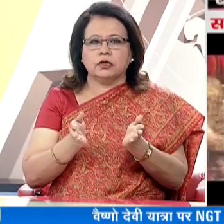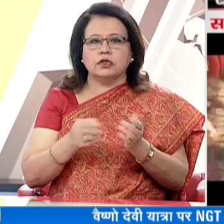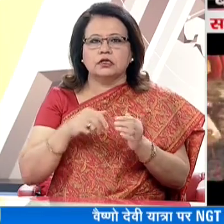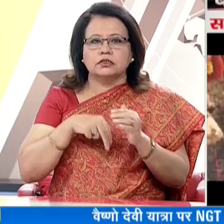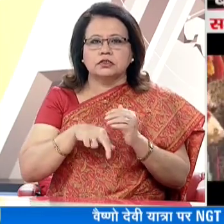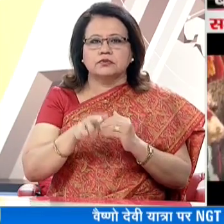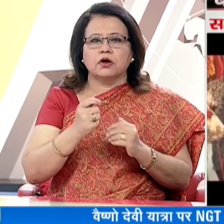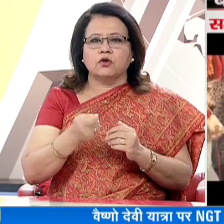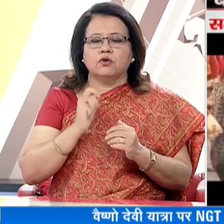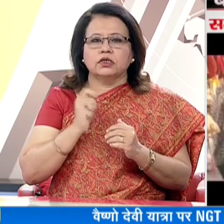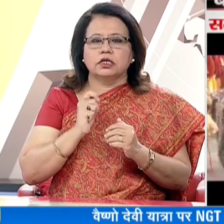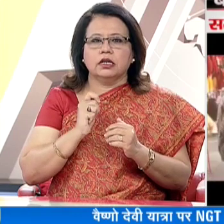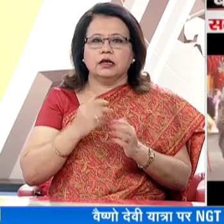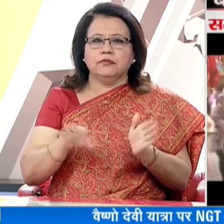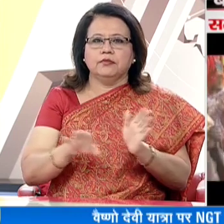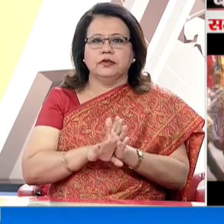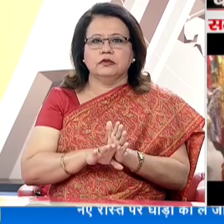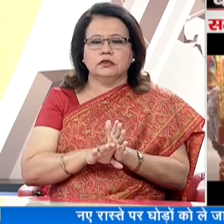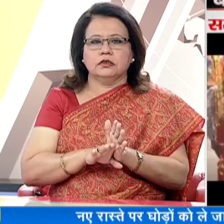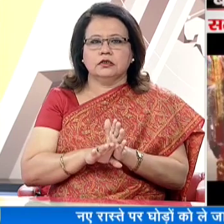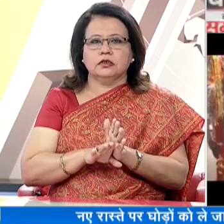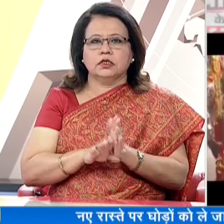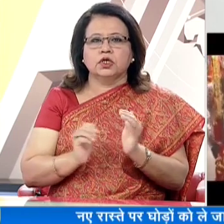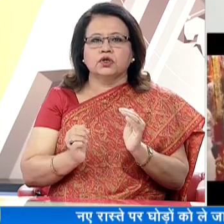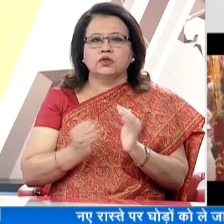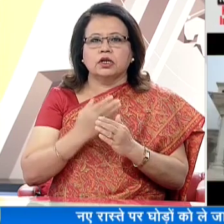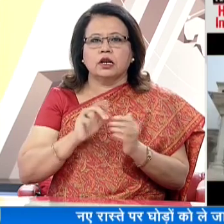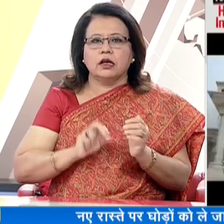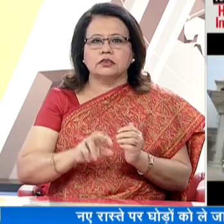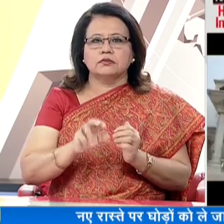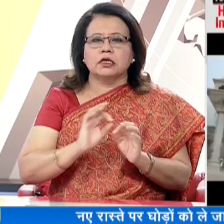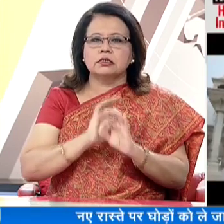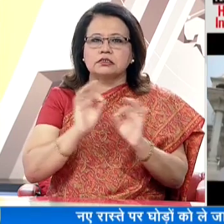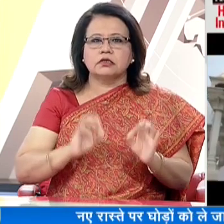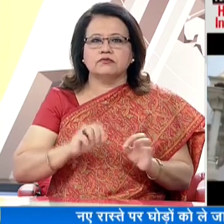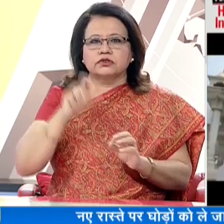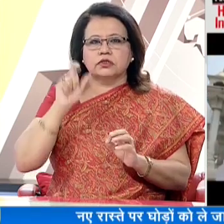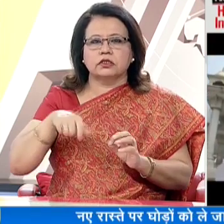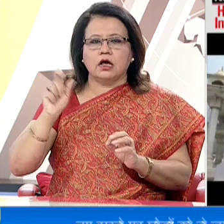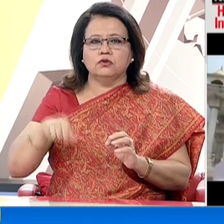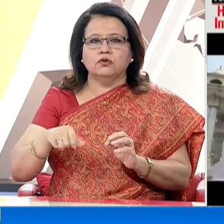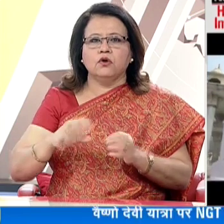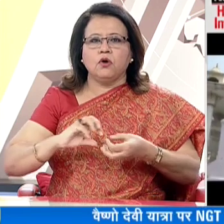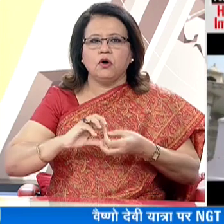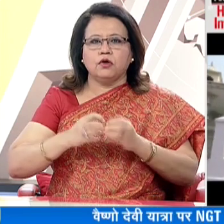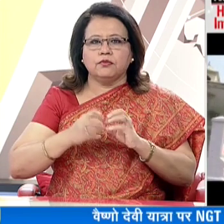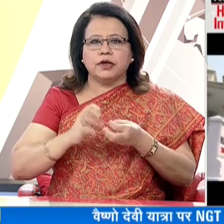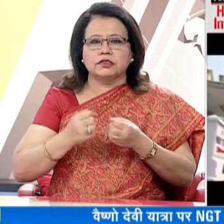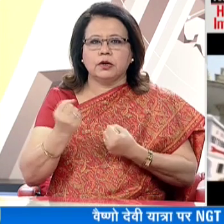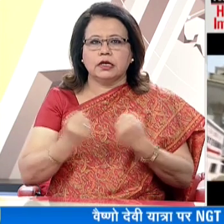पर घोड़ों के जाने की इजाजत नहीं है। नए रास्ते पर सिर्फ श्रद्धालु और